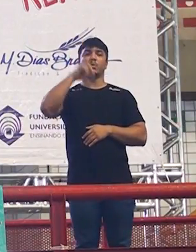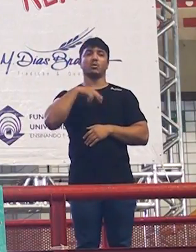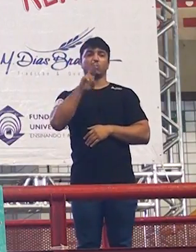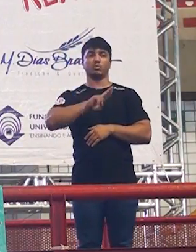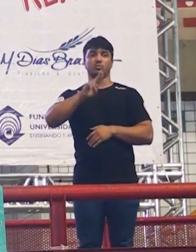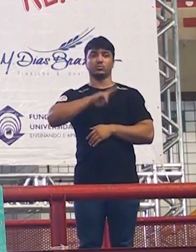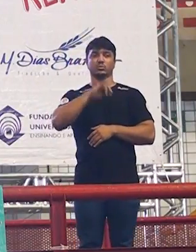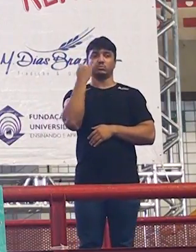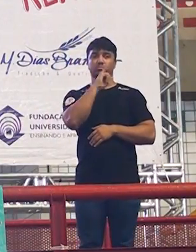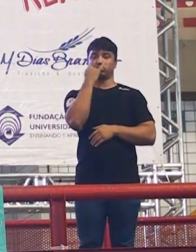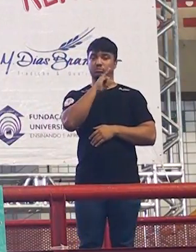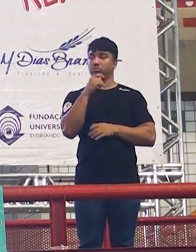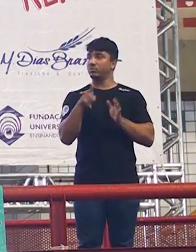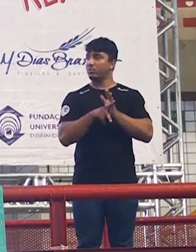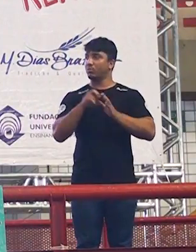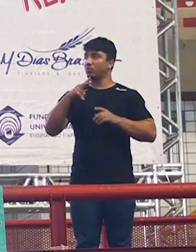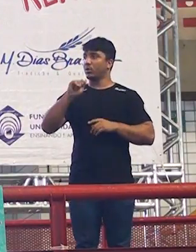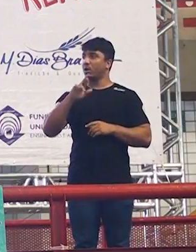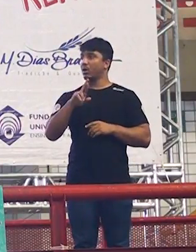para gerar energia nuclear?